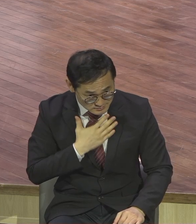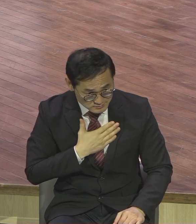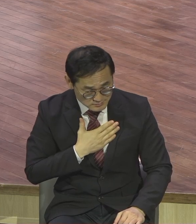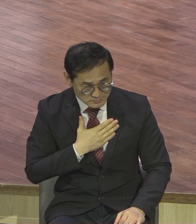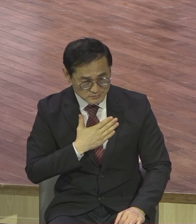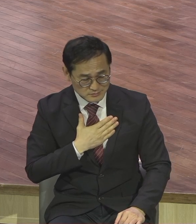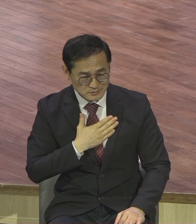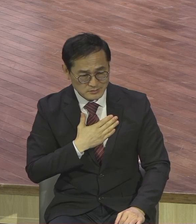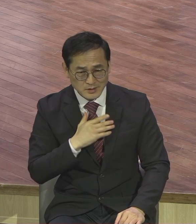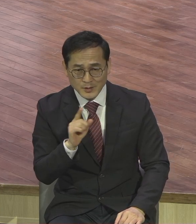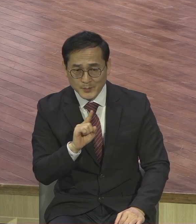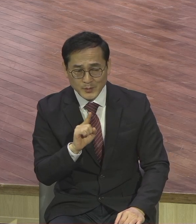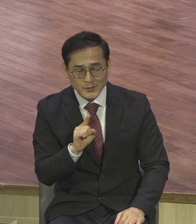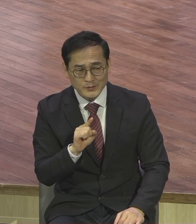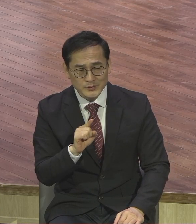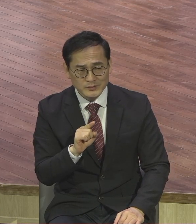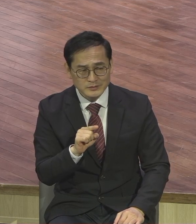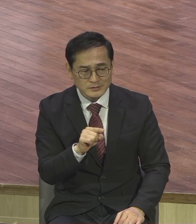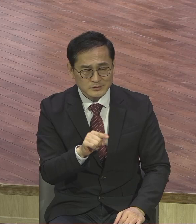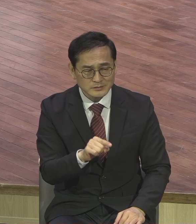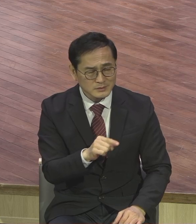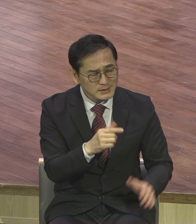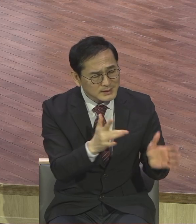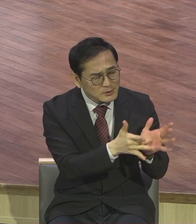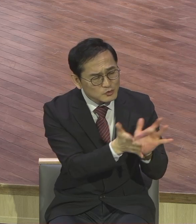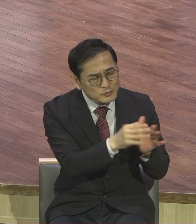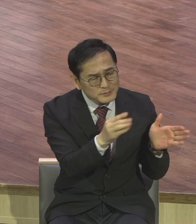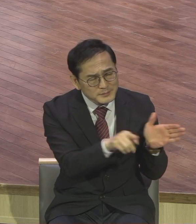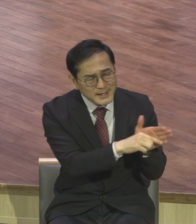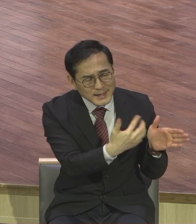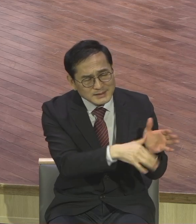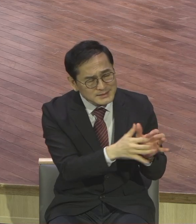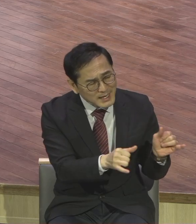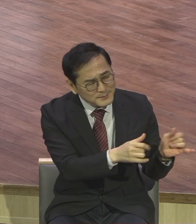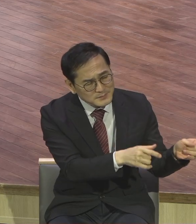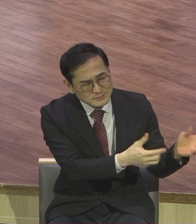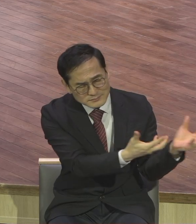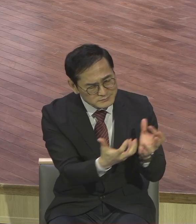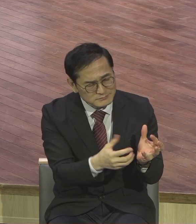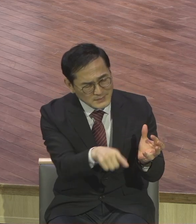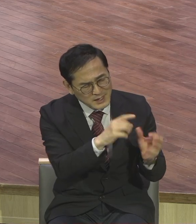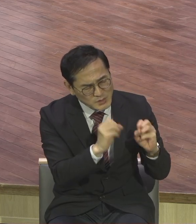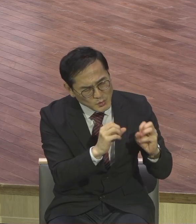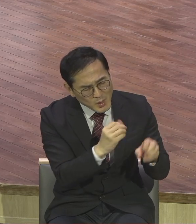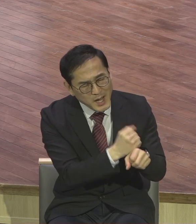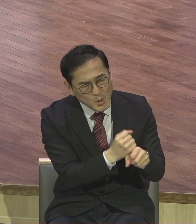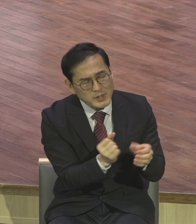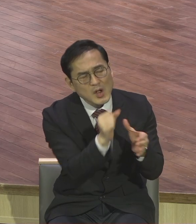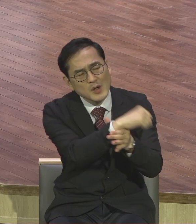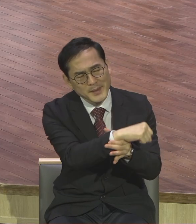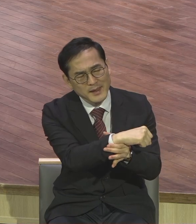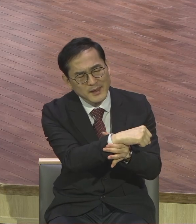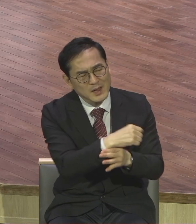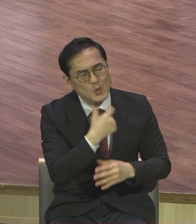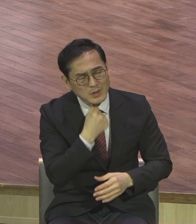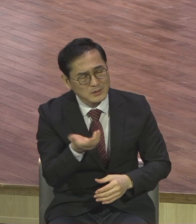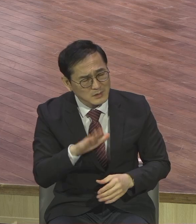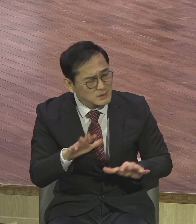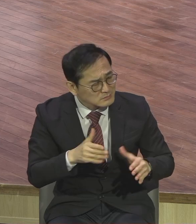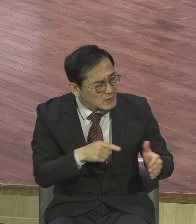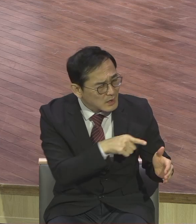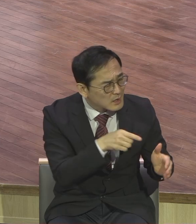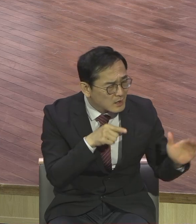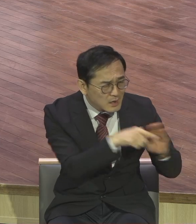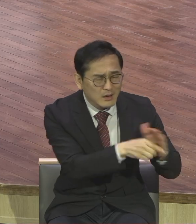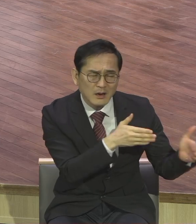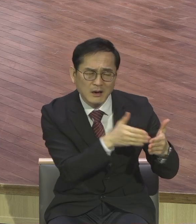아니하노니, 이는 너희 중에서도 다른 이방인 중에서와 같이 열매를 맺게 하려 함이로되 지금까지 길이 막혔도다.